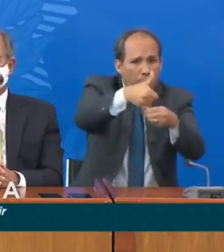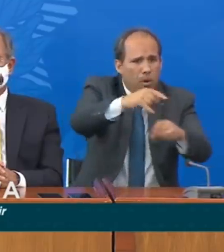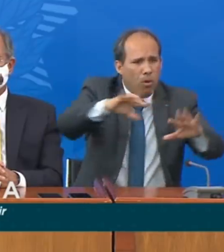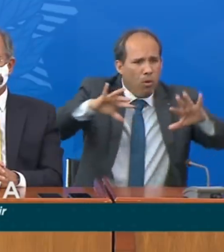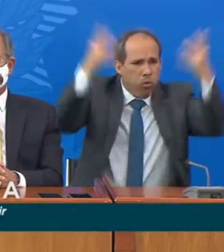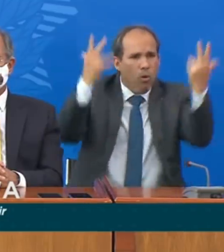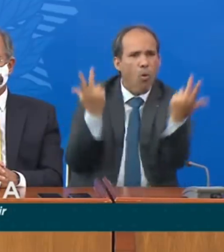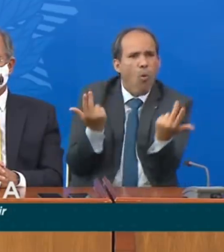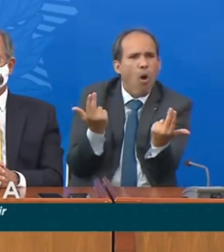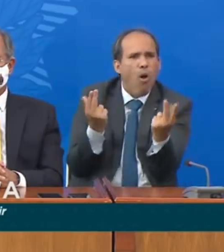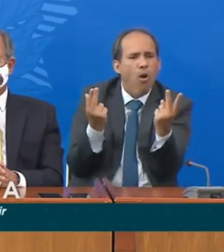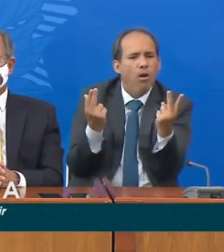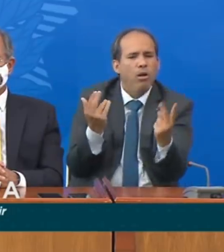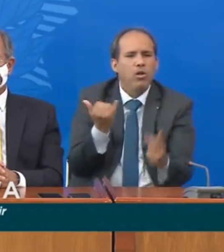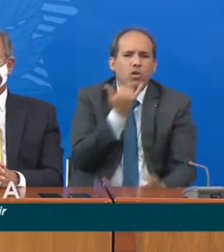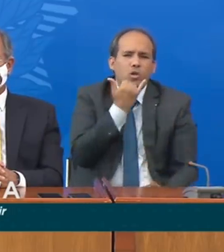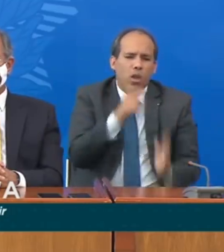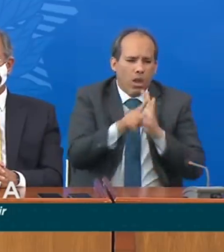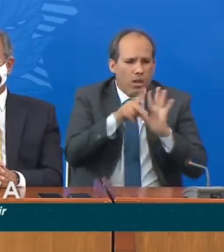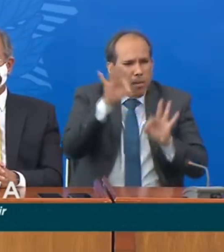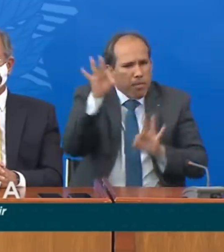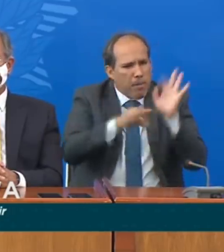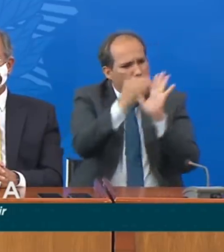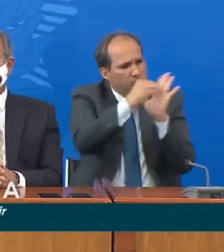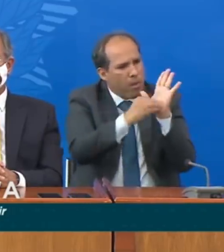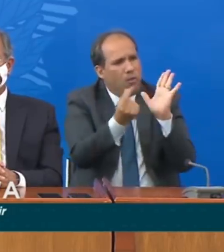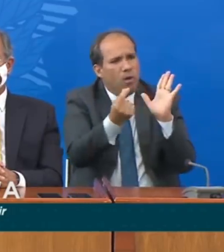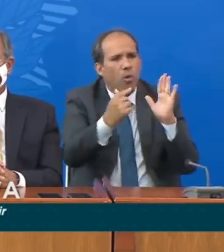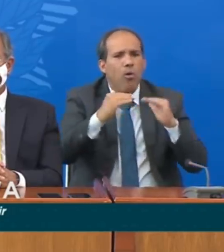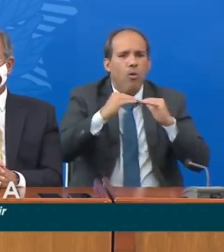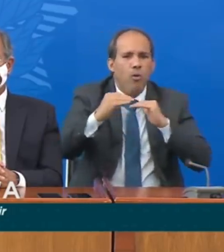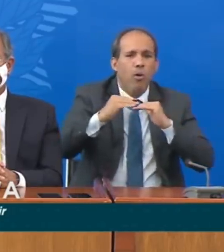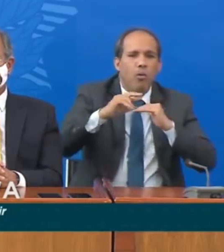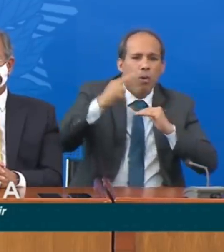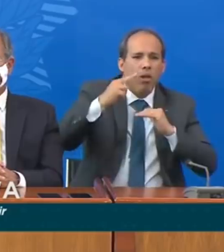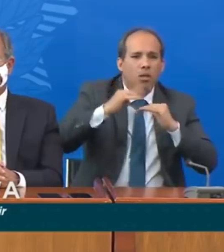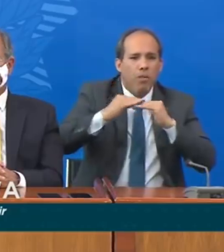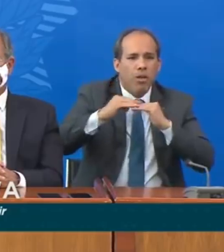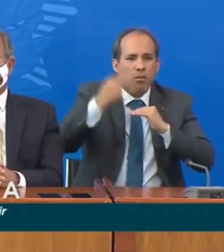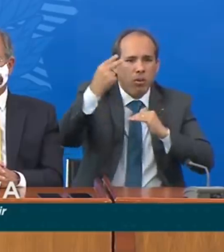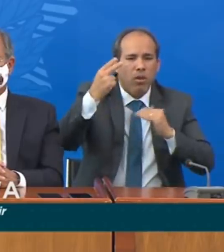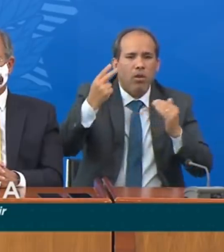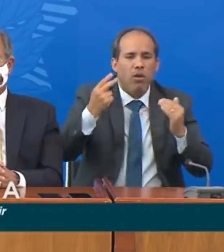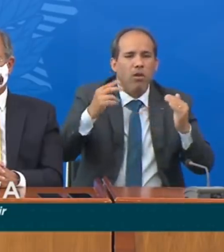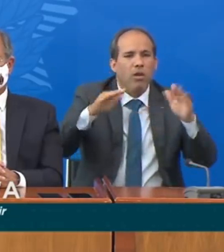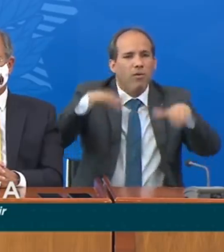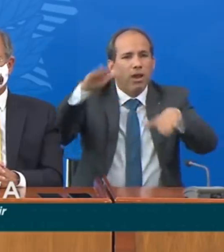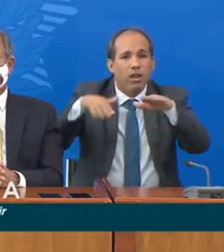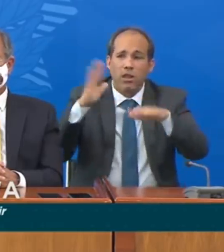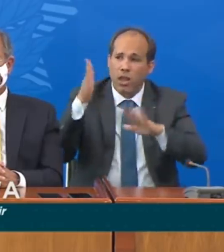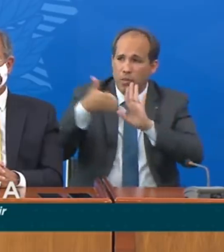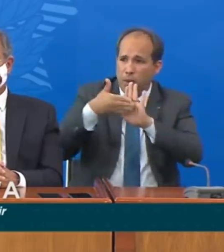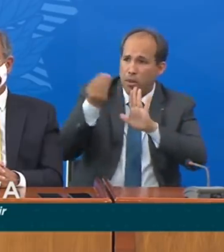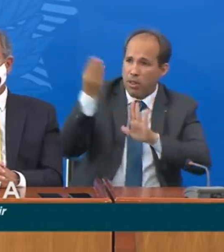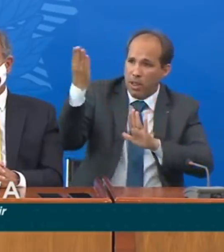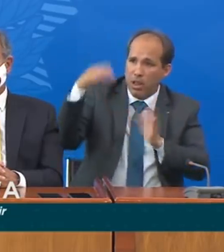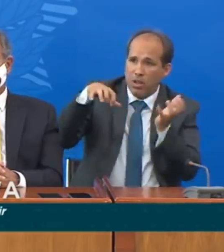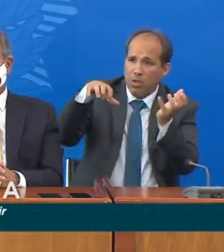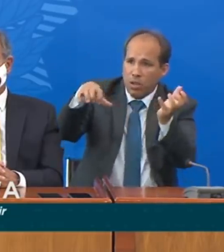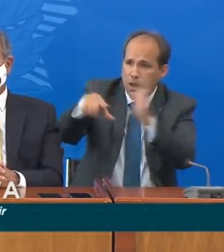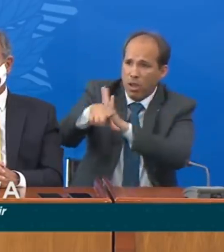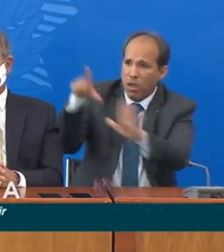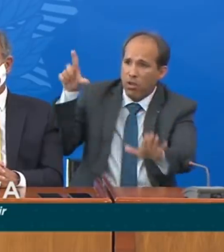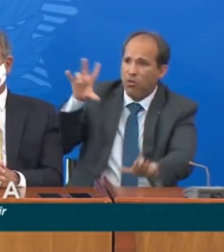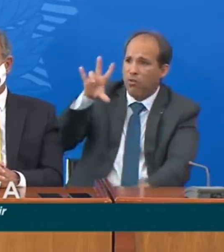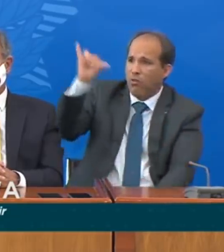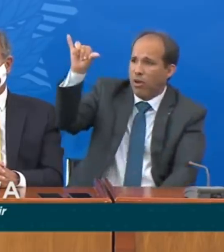essa previsibilidade que nós queremos ter. E nós mandando para o Parlamento essa proposta, posso conversar antes? Sim,